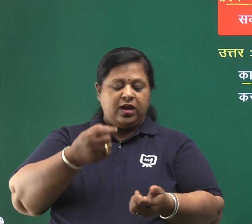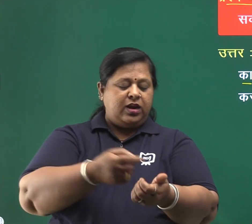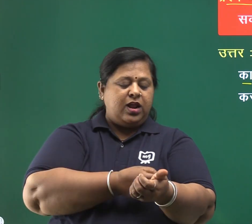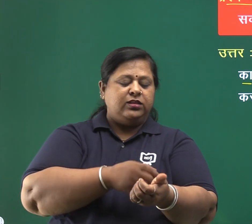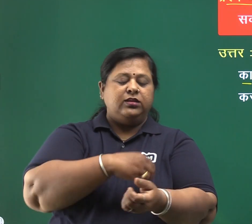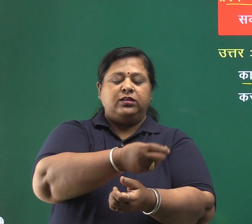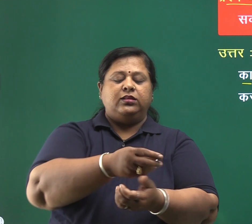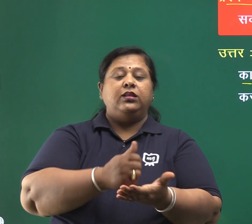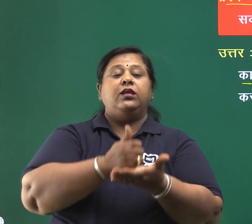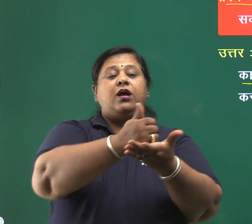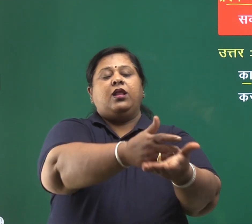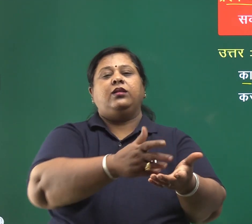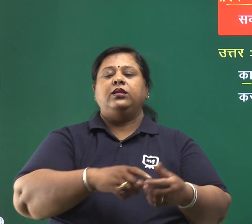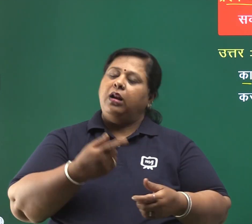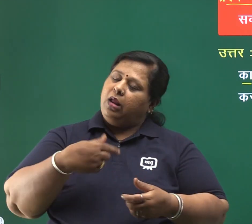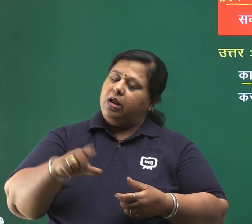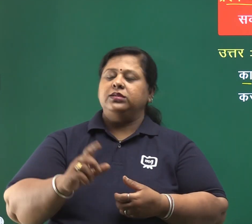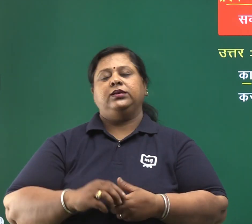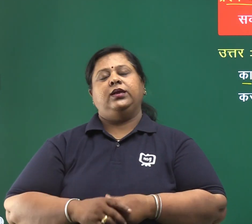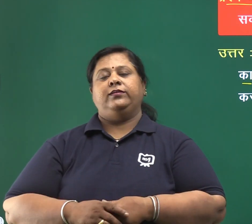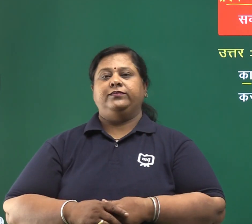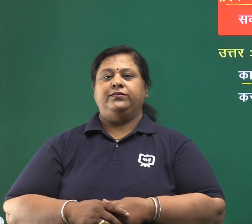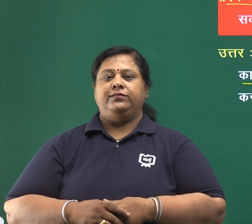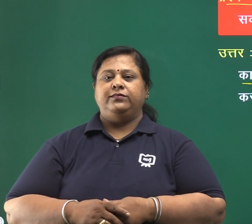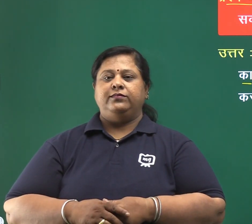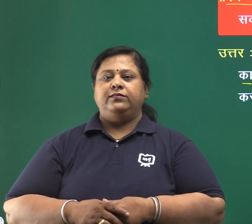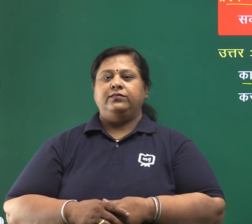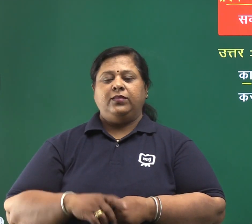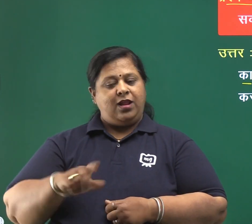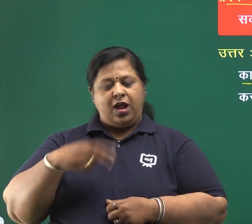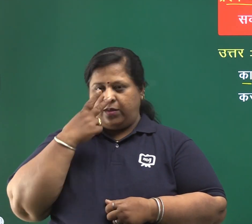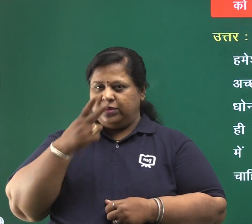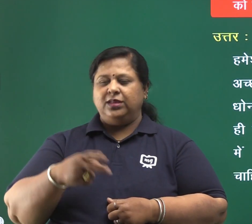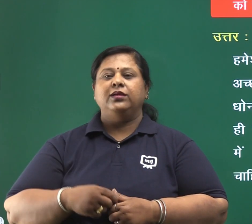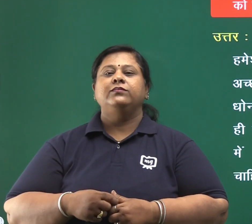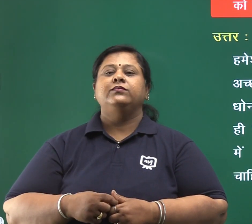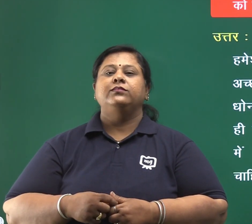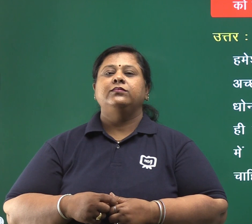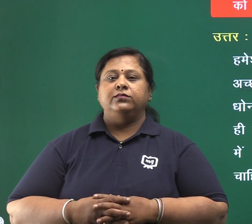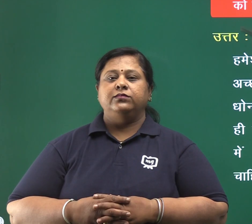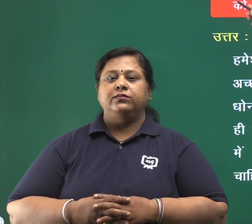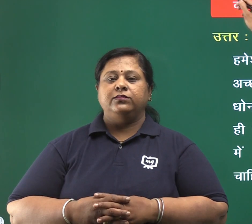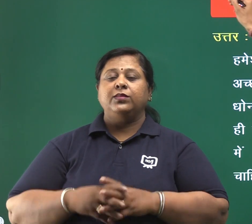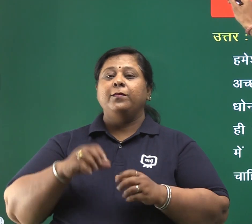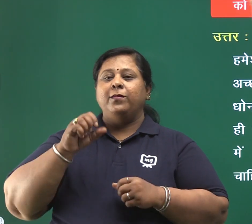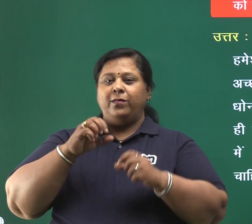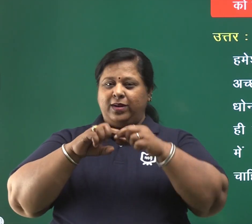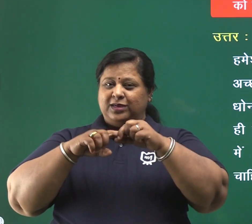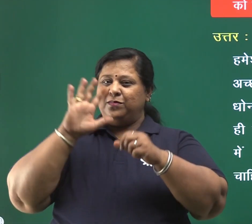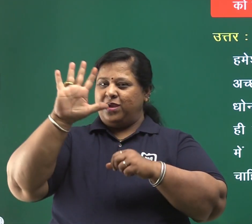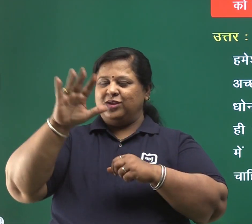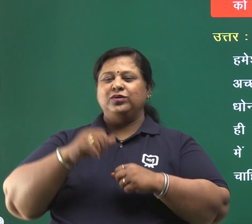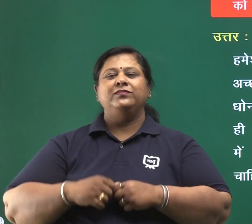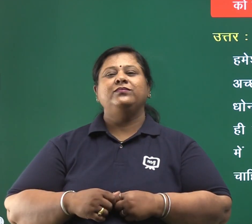रक्तदान कर सकता है। आगे का प्रश्न देखते हैं। प्रश्न 5,